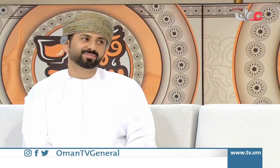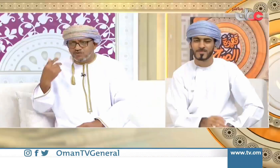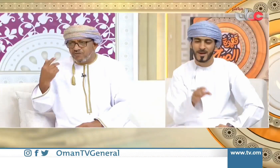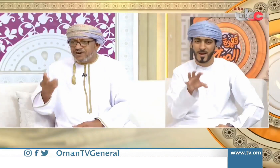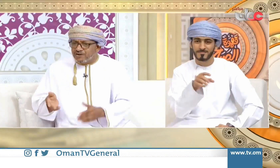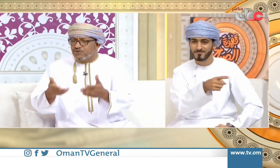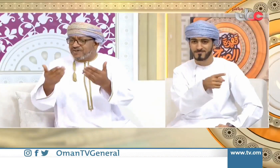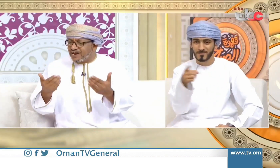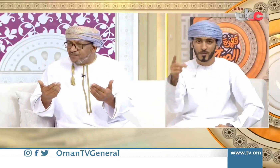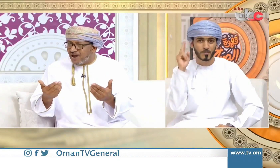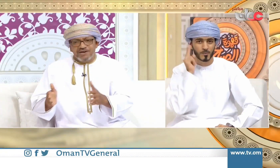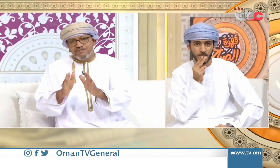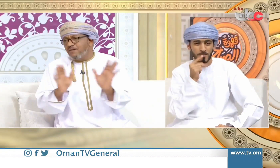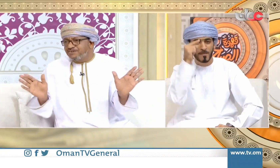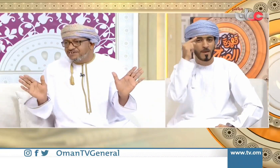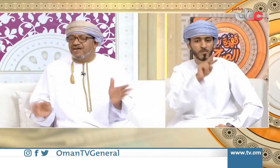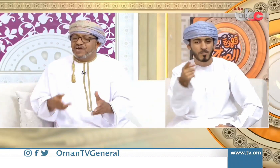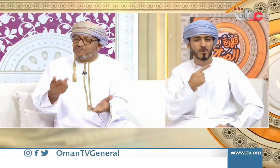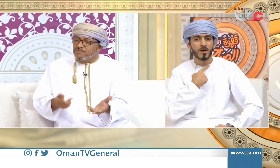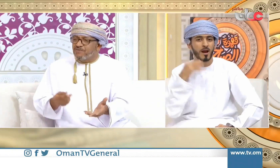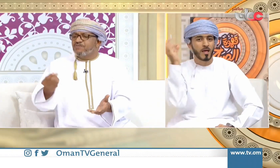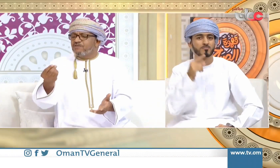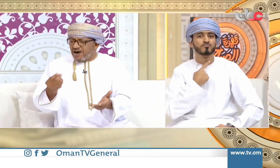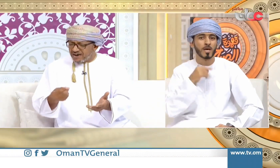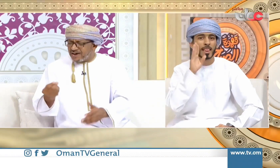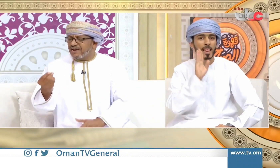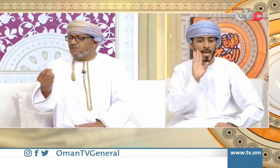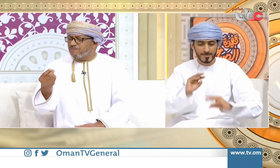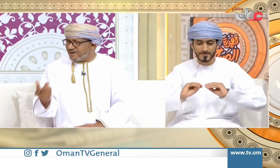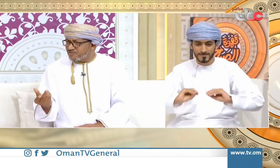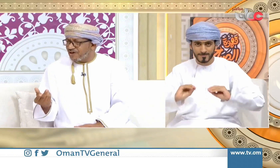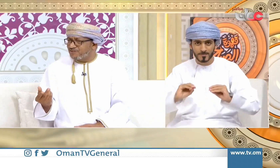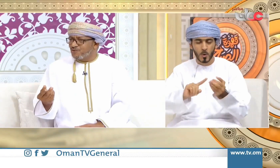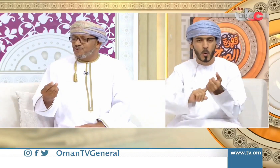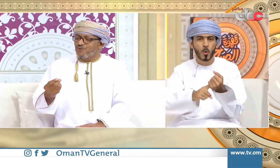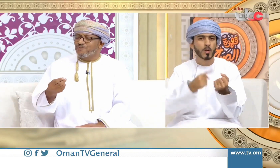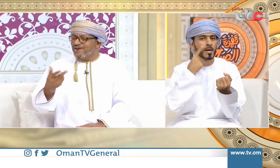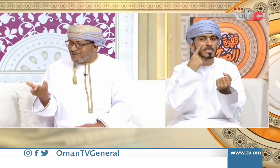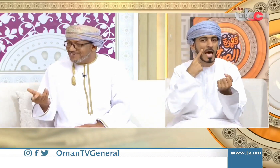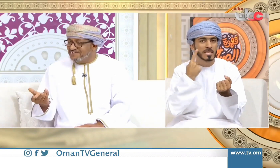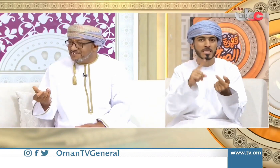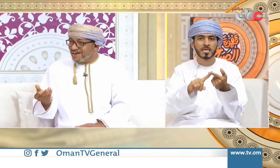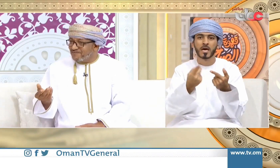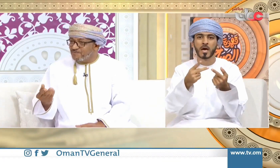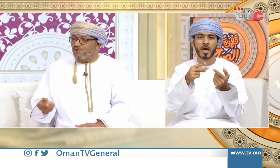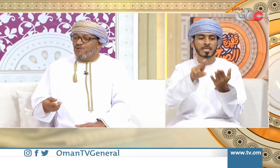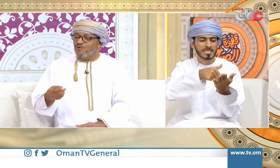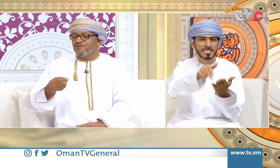الأخوة عاصم يريد تعلمها معي ما مشكلة، تعليم الألوان بالرصاص وبالألوان